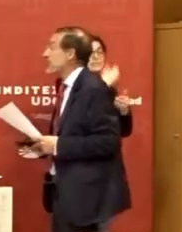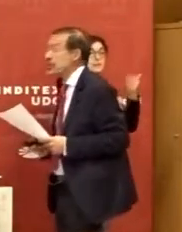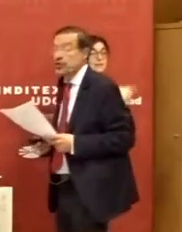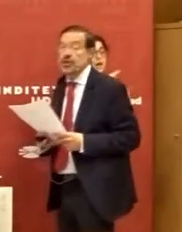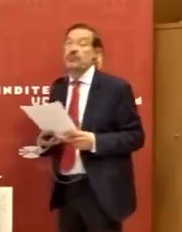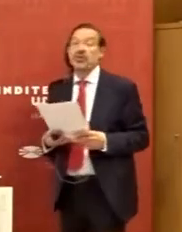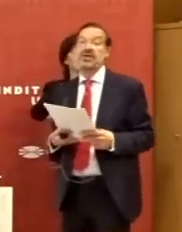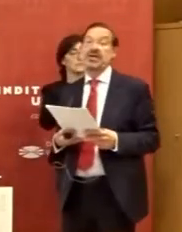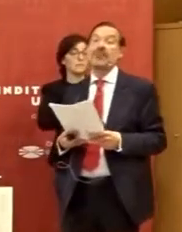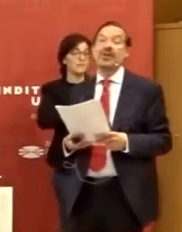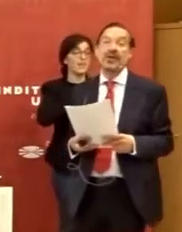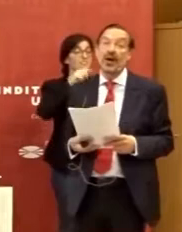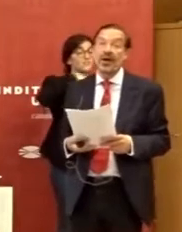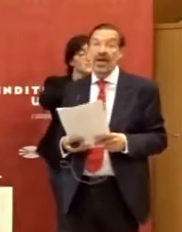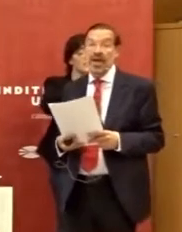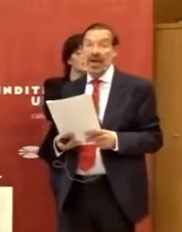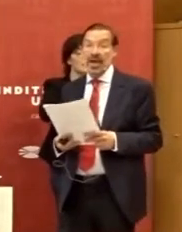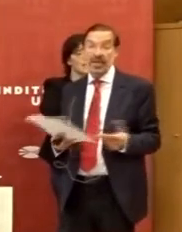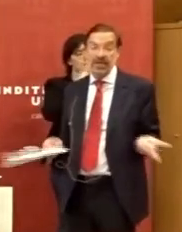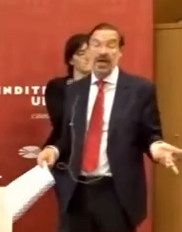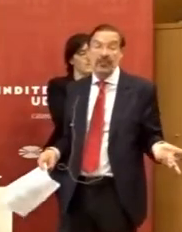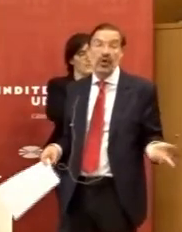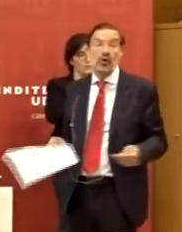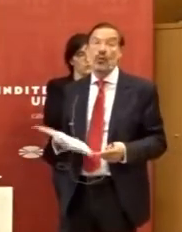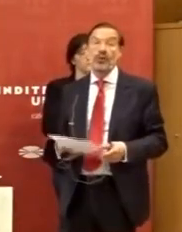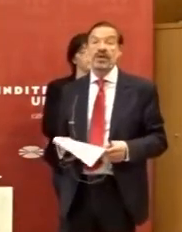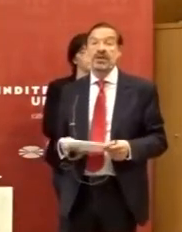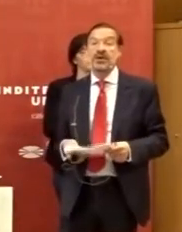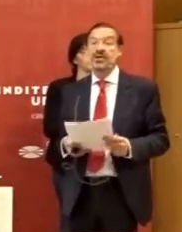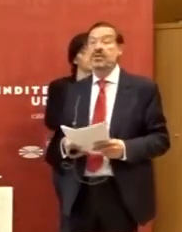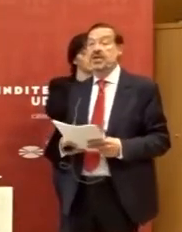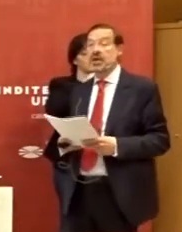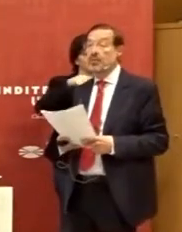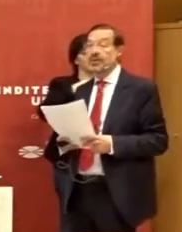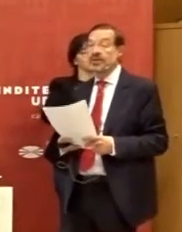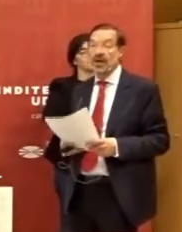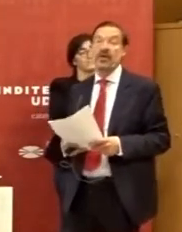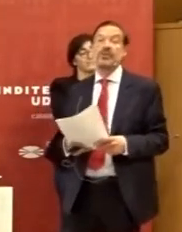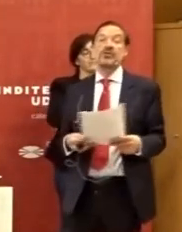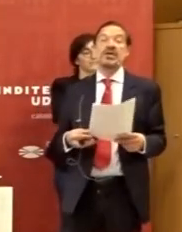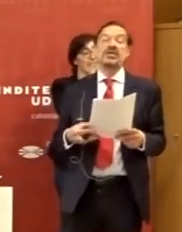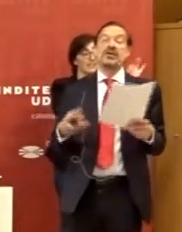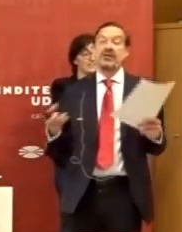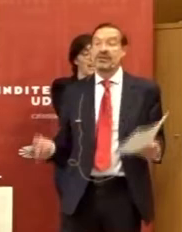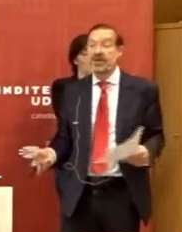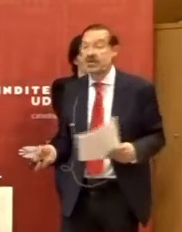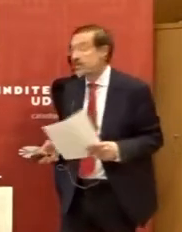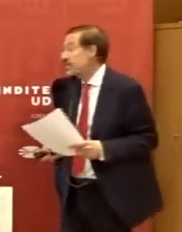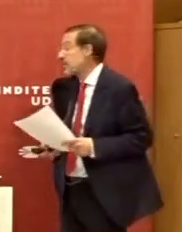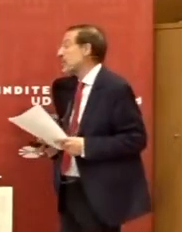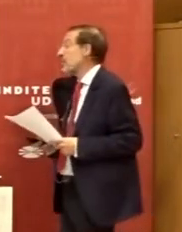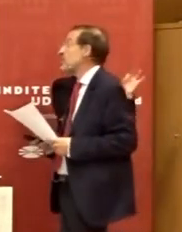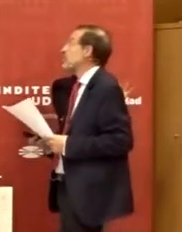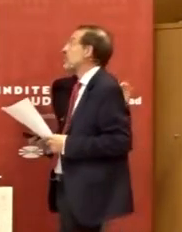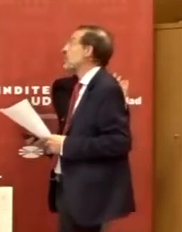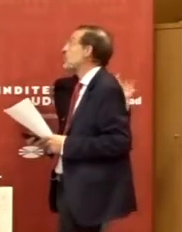los diversos tipos de discapacidad. La tasa de empleo, como muy bien sabéis, es el porcentaje de personas entre 16